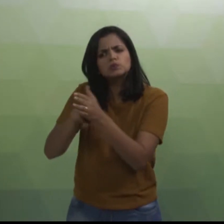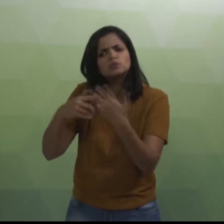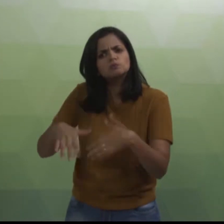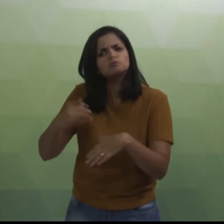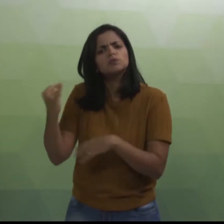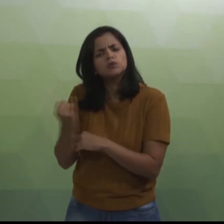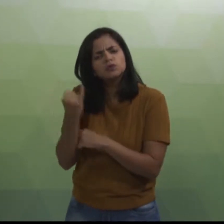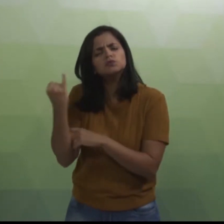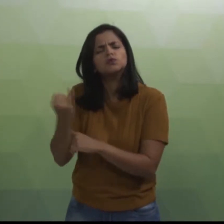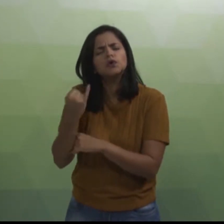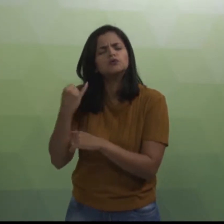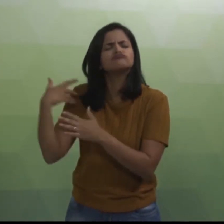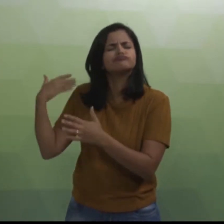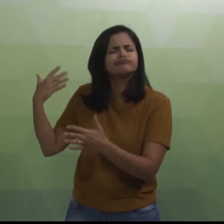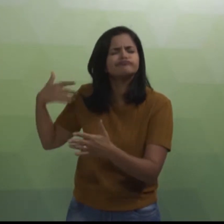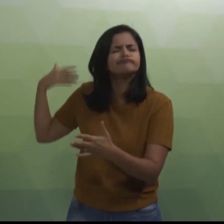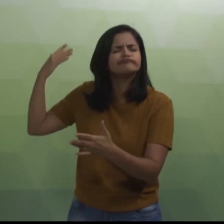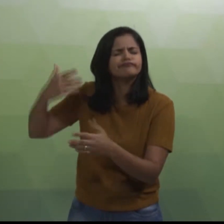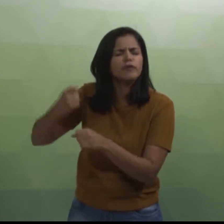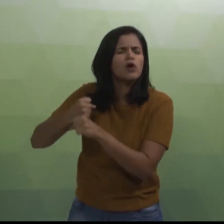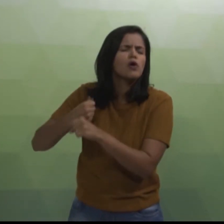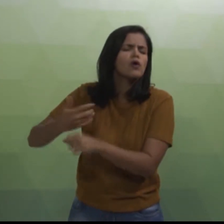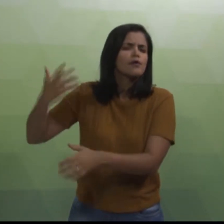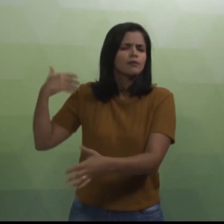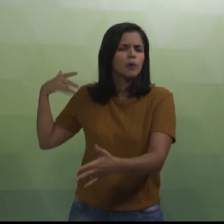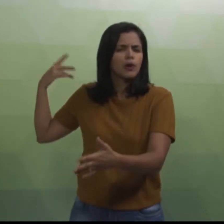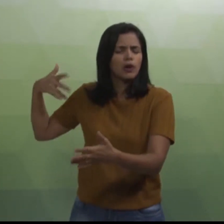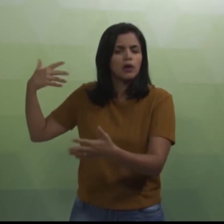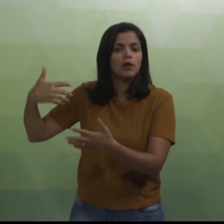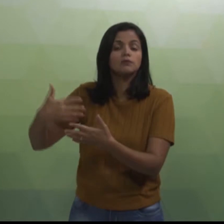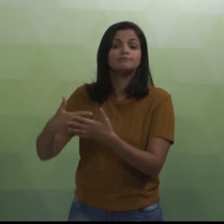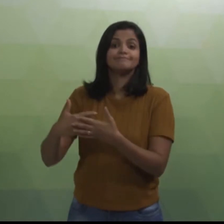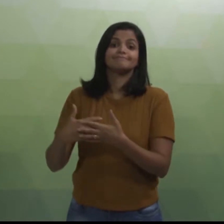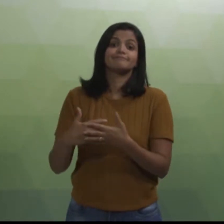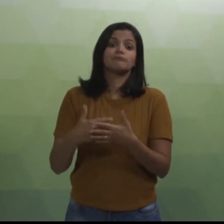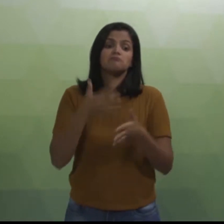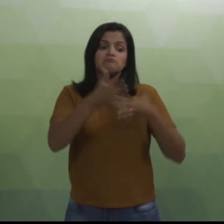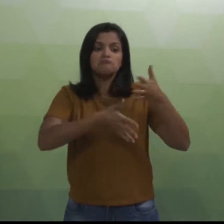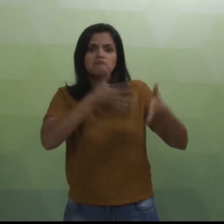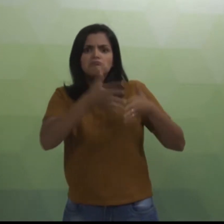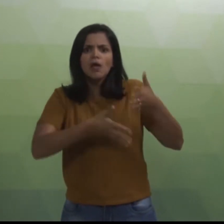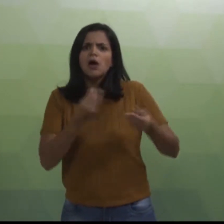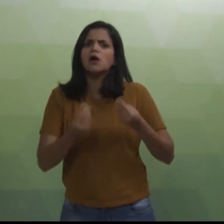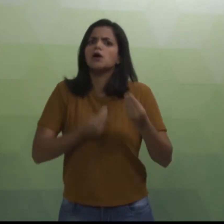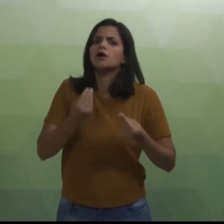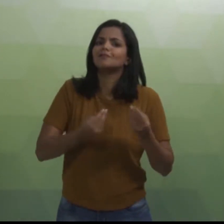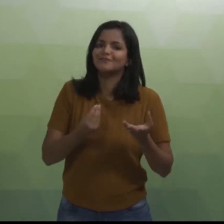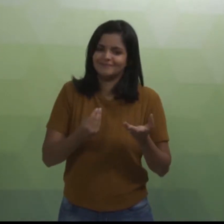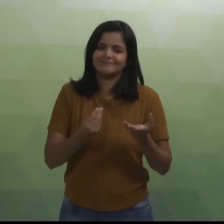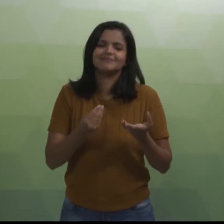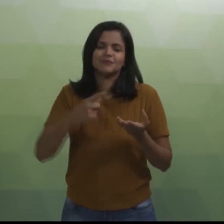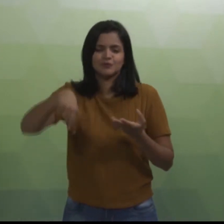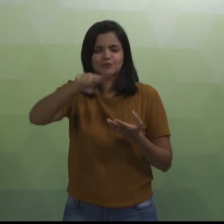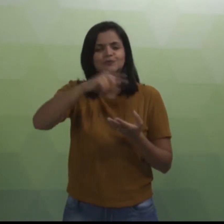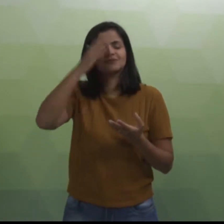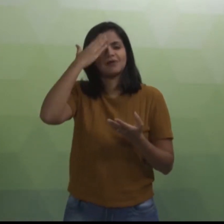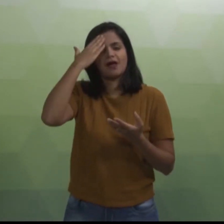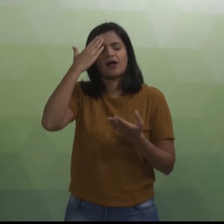houve pesquisas. Isso é muito importante. E nas línguas de sinais? Vocês sabem